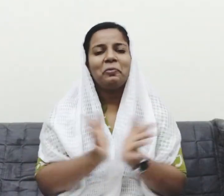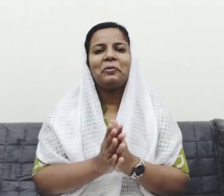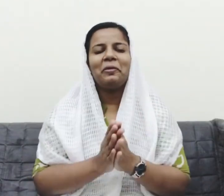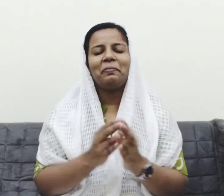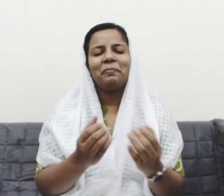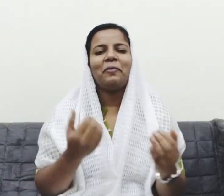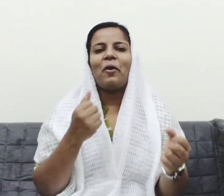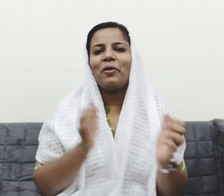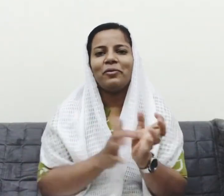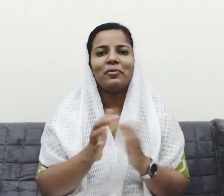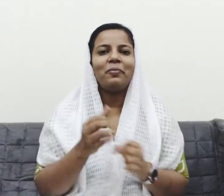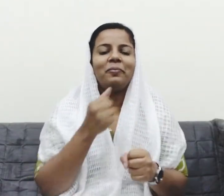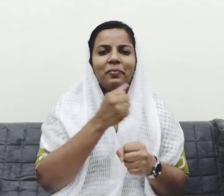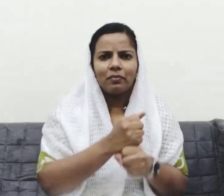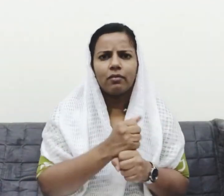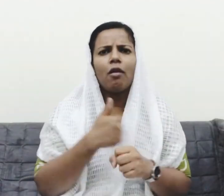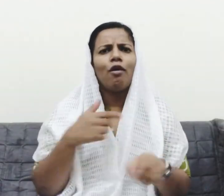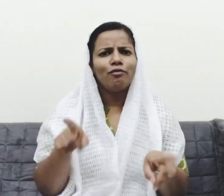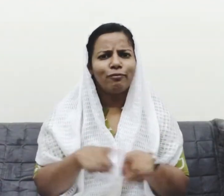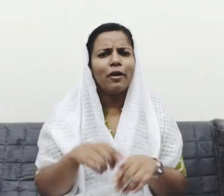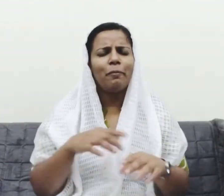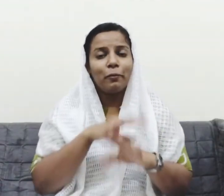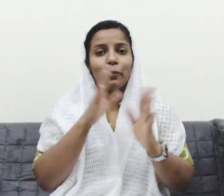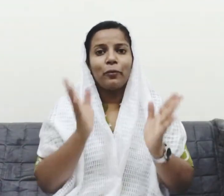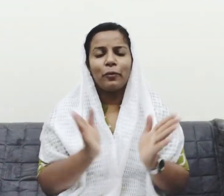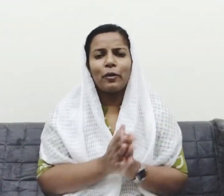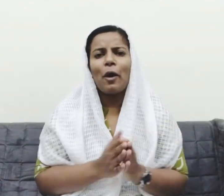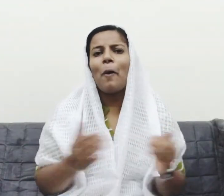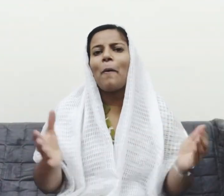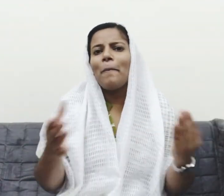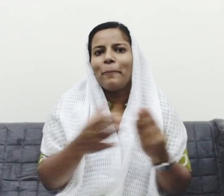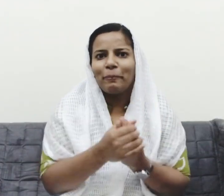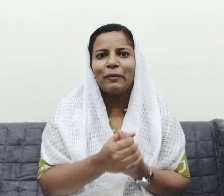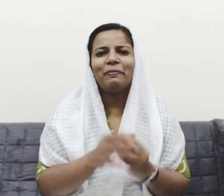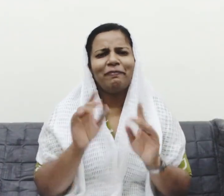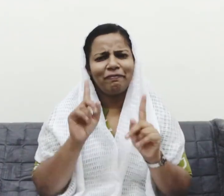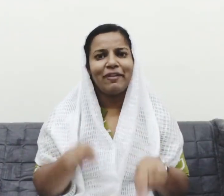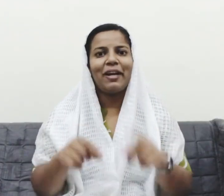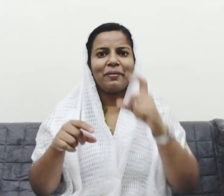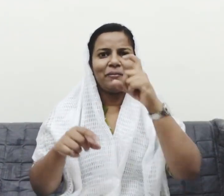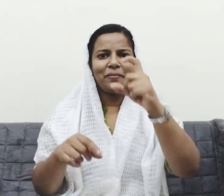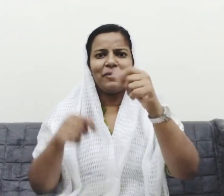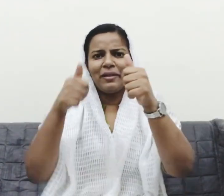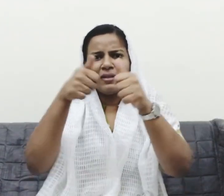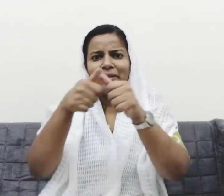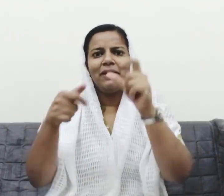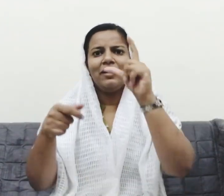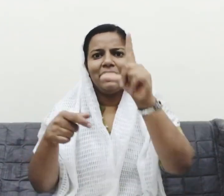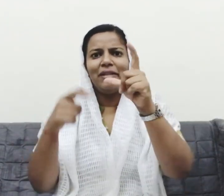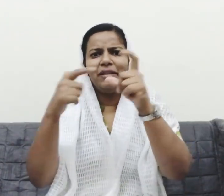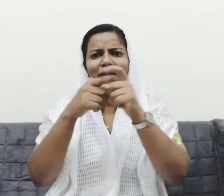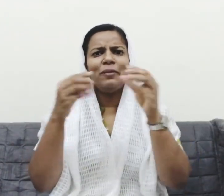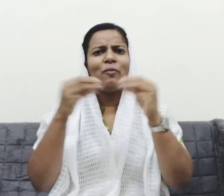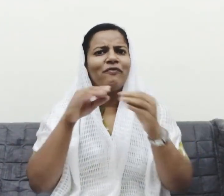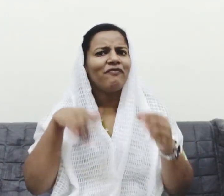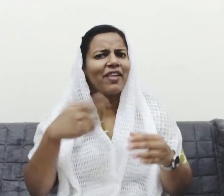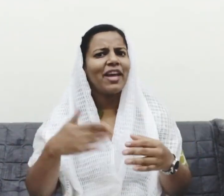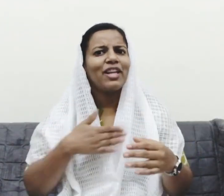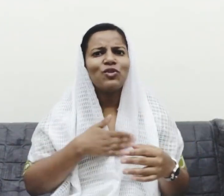വാഗ്ദത്തം കർത്താവ് നിവർത്തിക്കും. നമ്മൾ എന്ത് ചെയ്യണം? നമ്മൾ പൂർണ്ണമായി പറ്റി നിൽക്കുക. കാലേബിന്റെ സ്വഭാവം ഒന്ന് നോക്കി, വേറൊരു സ്വഭാവമായിരുന്നു കാലേബിനുണ്ടായിരുന്നത്. കാലേബ്